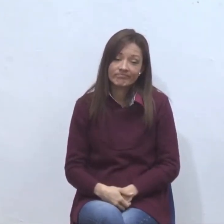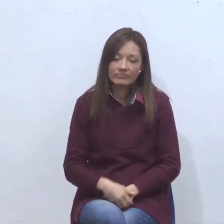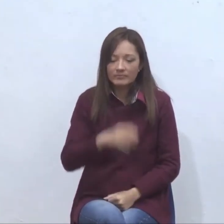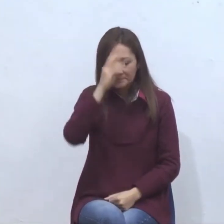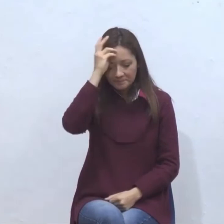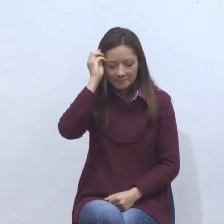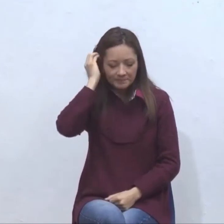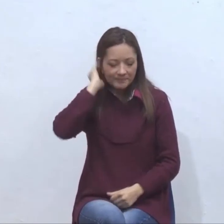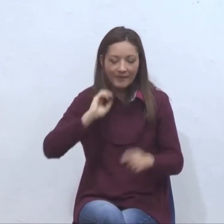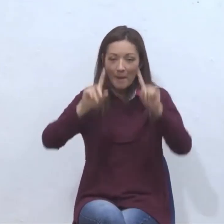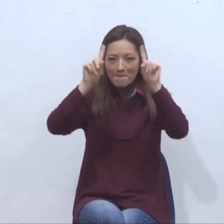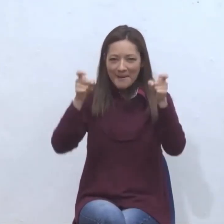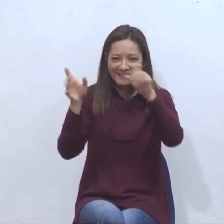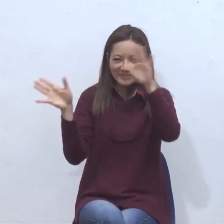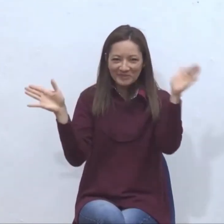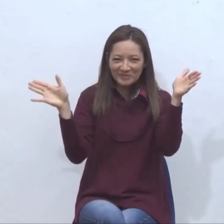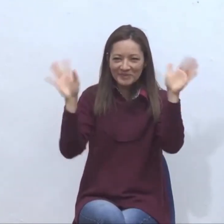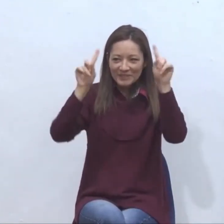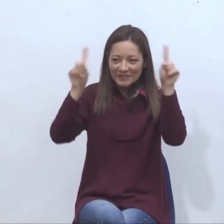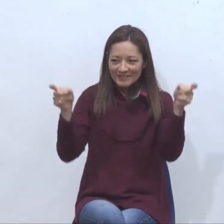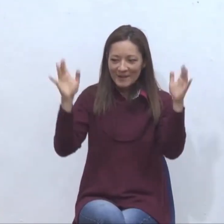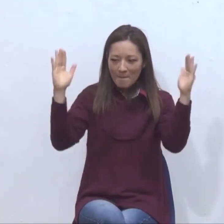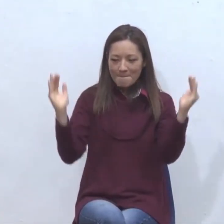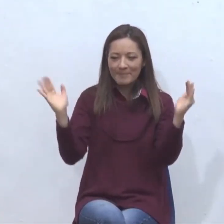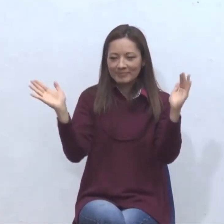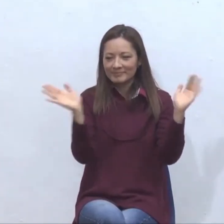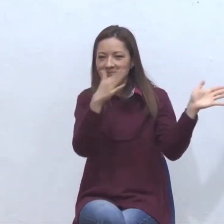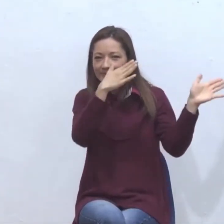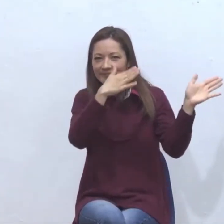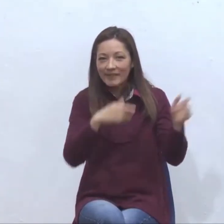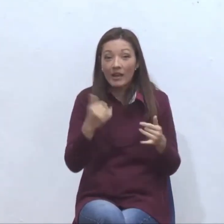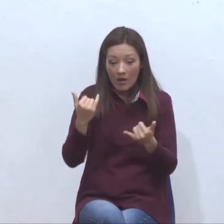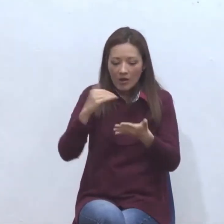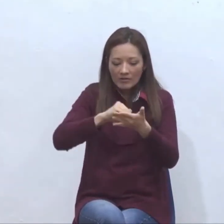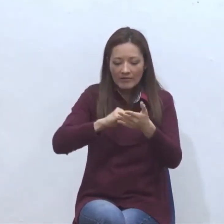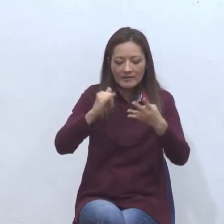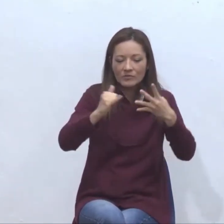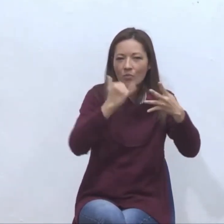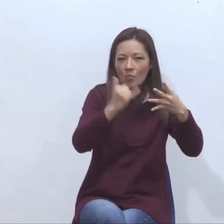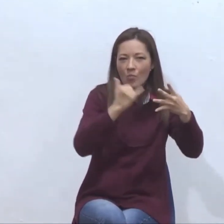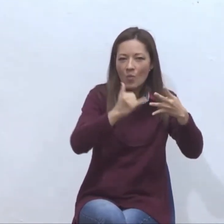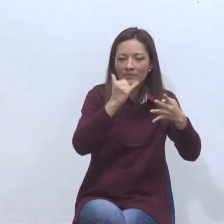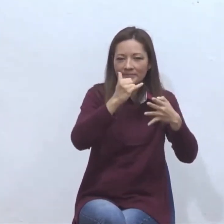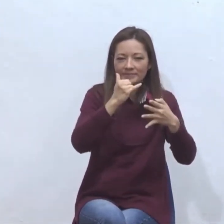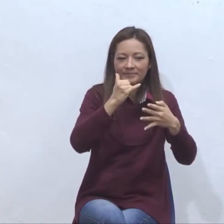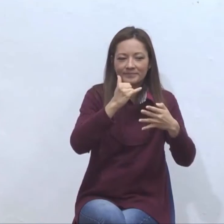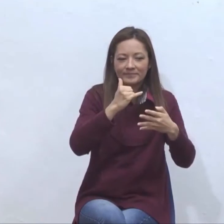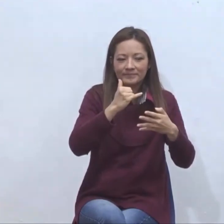Cierro ese paréntesis. Volvamos a Juan, capítulo